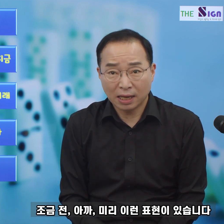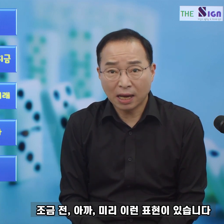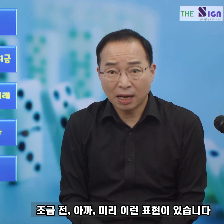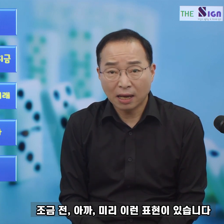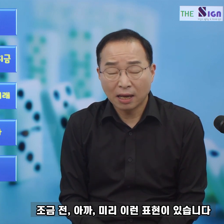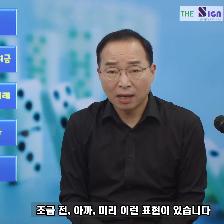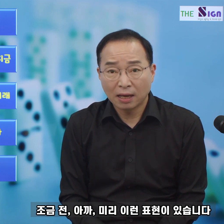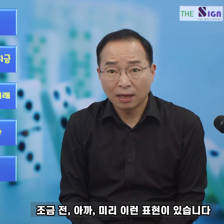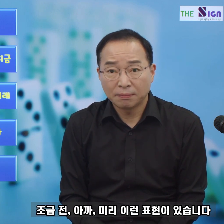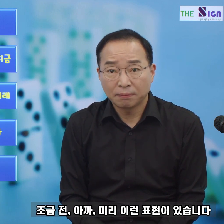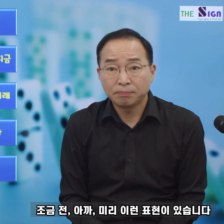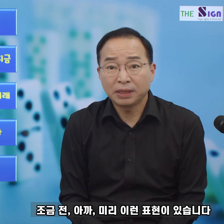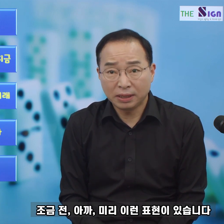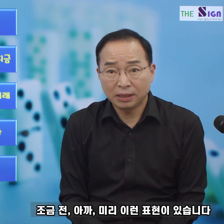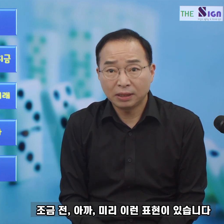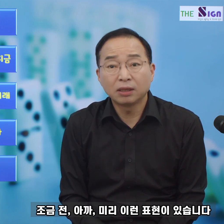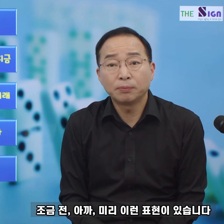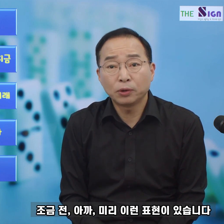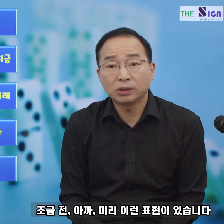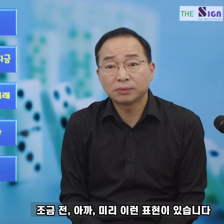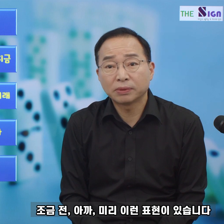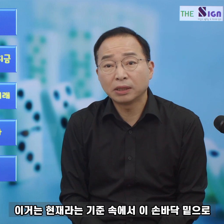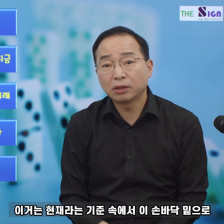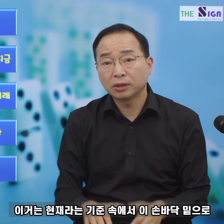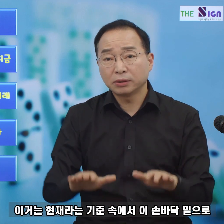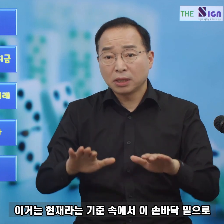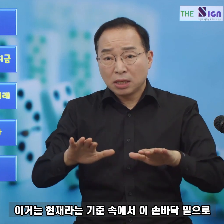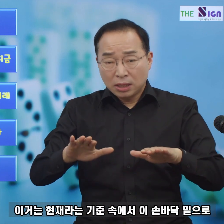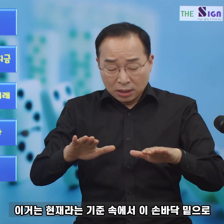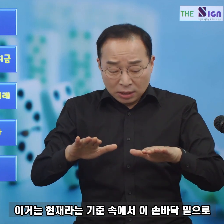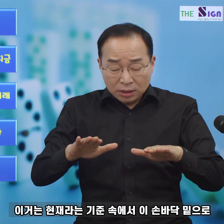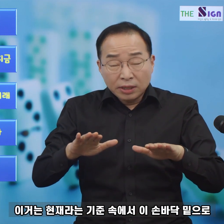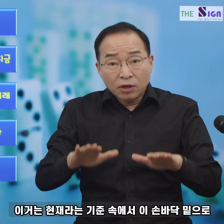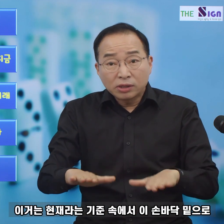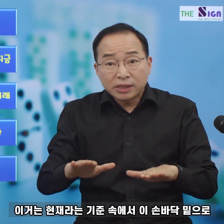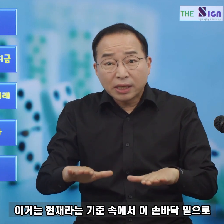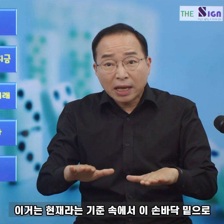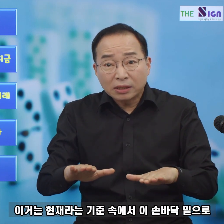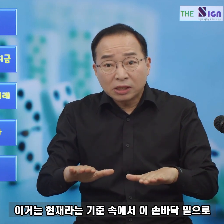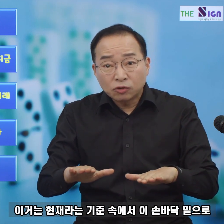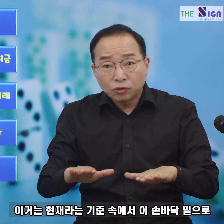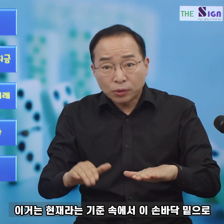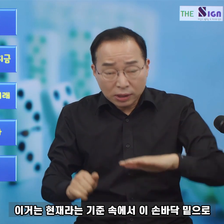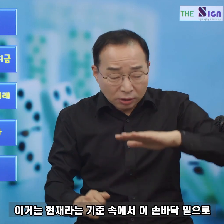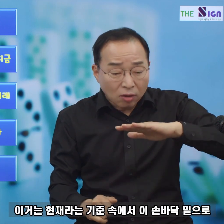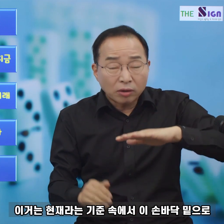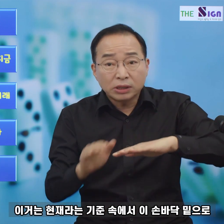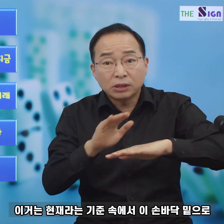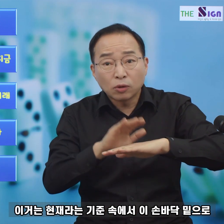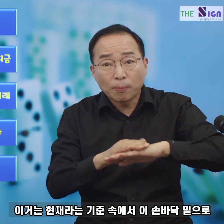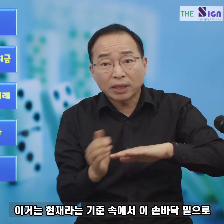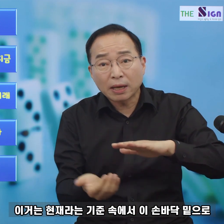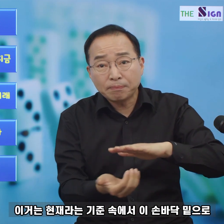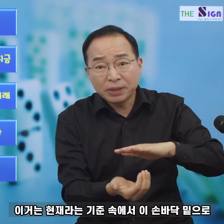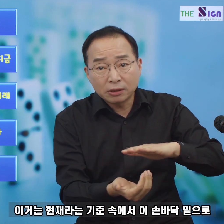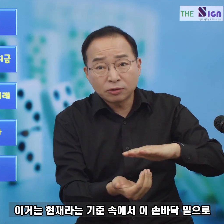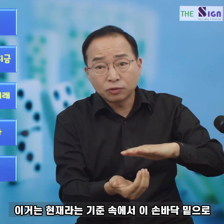아까, 미리 이런 표현이 있습니다. 이게 현재라는 기준 속에서 이 손바닥